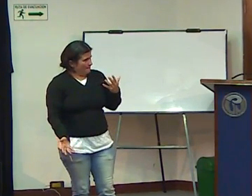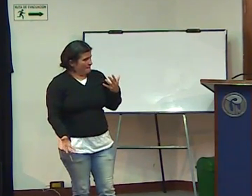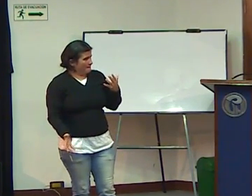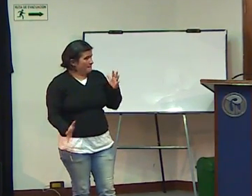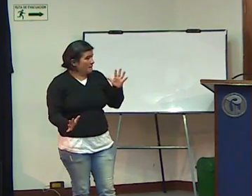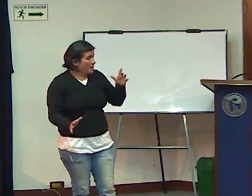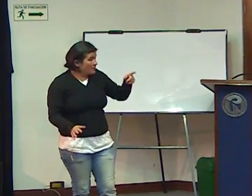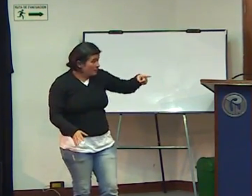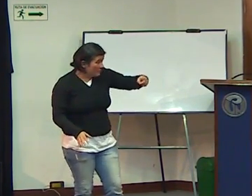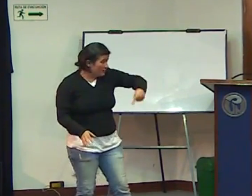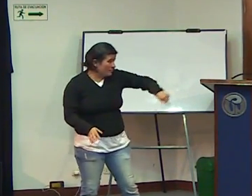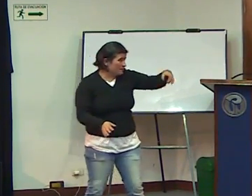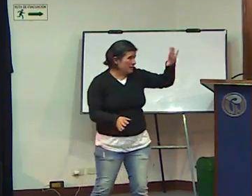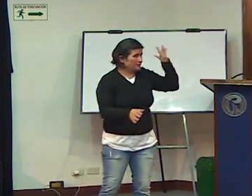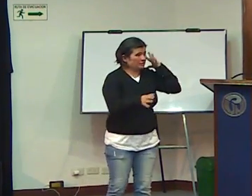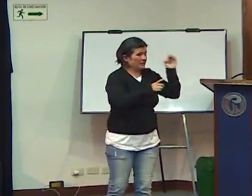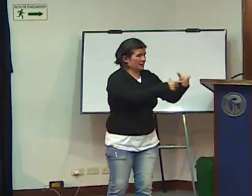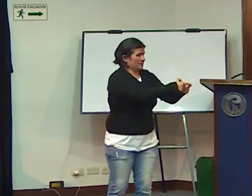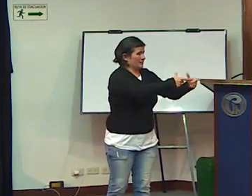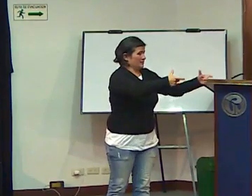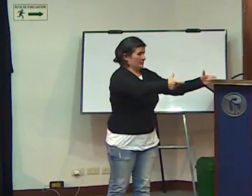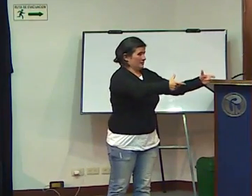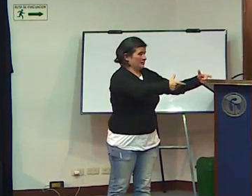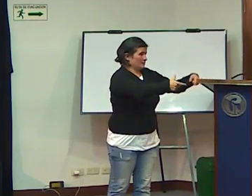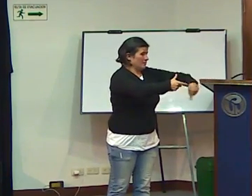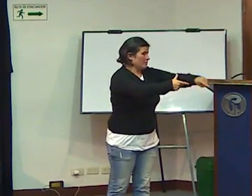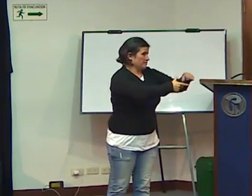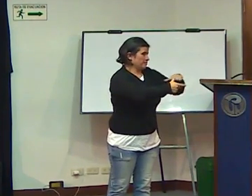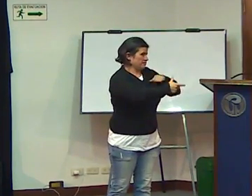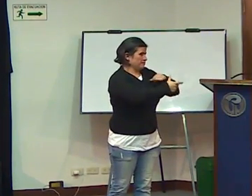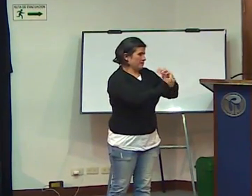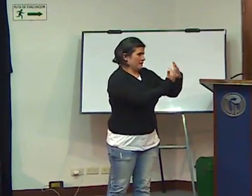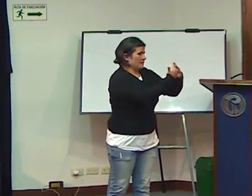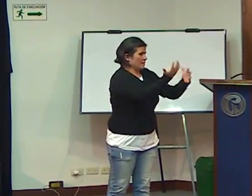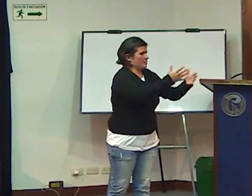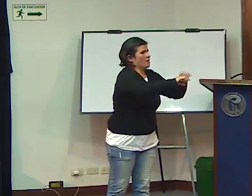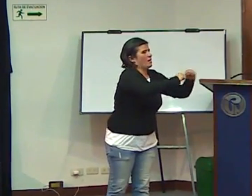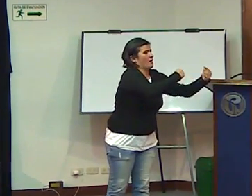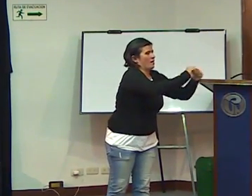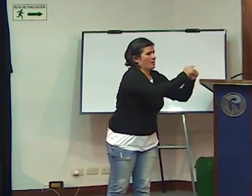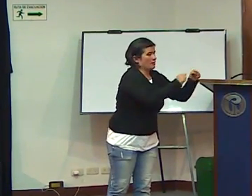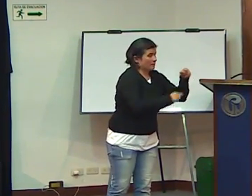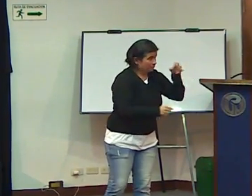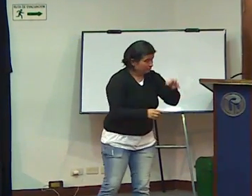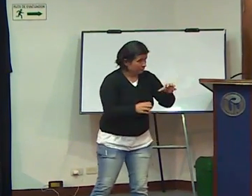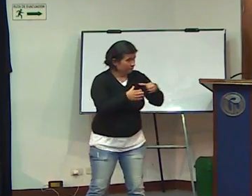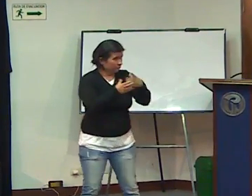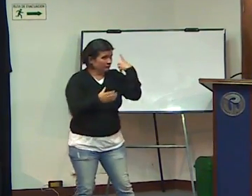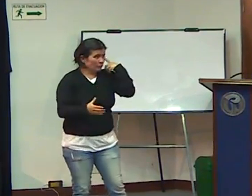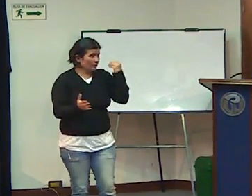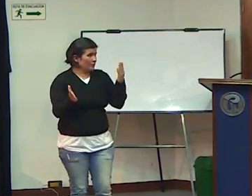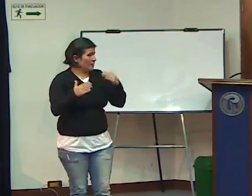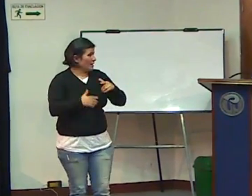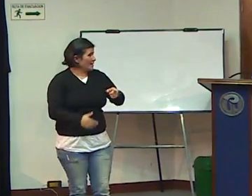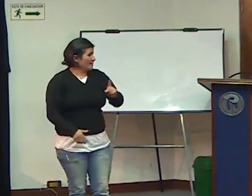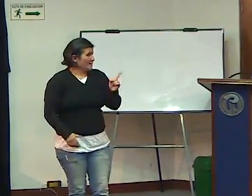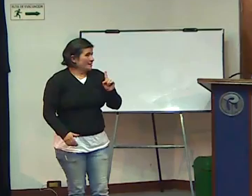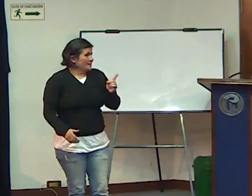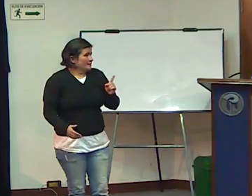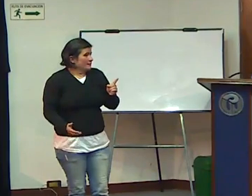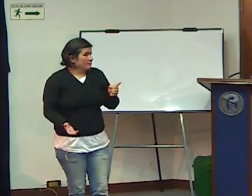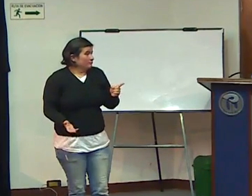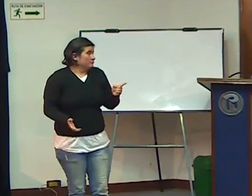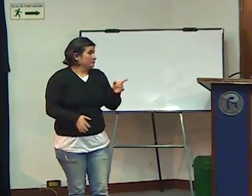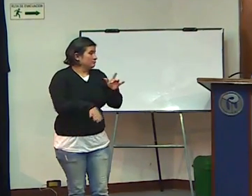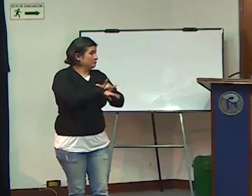espacios. Pero yo digo, ¿dónde está la universidad presente para que nos tengan en cuenta nosotros? Sabemos que acá la universidad tiene gran grupo del LGBTI, pero los